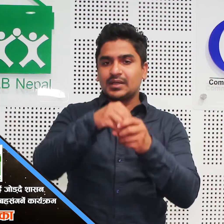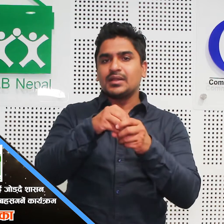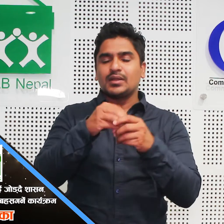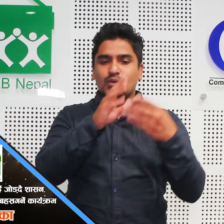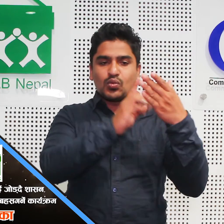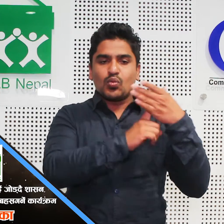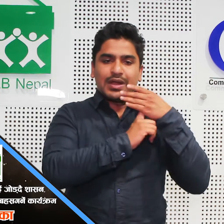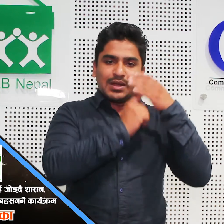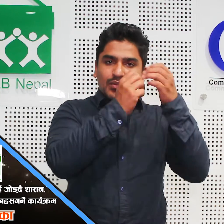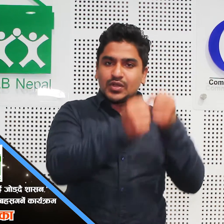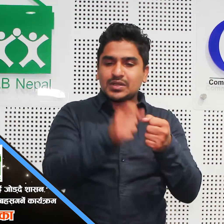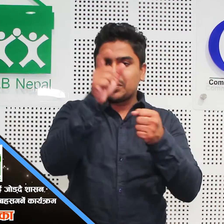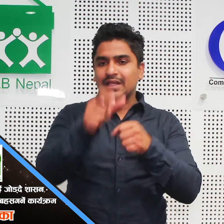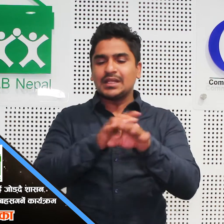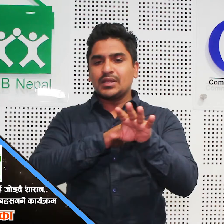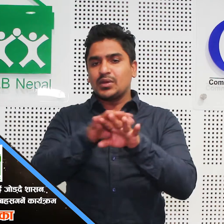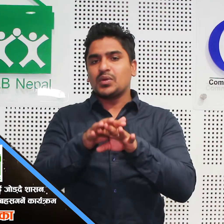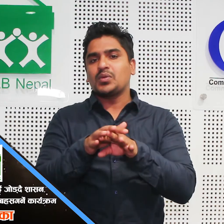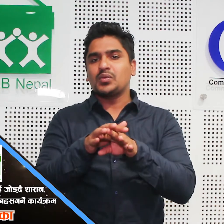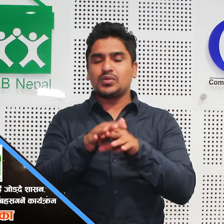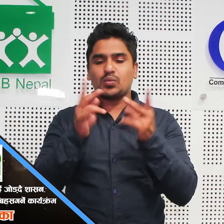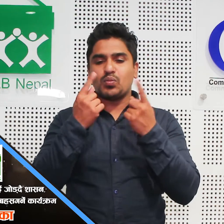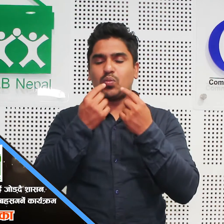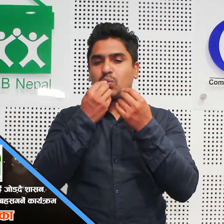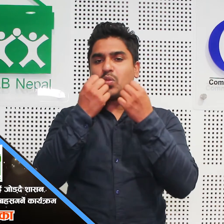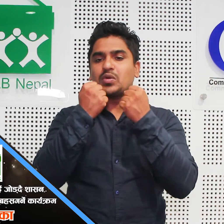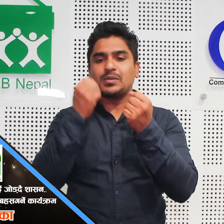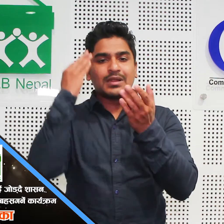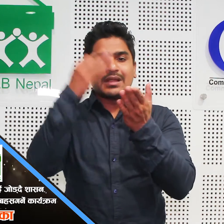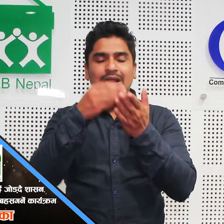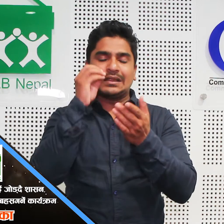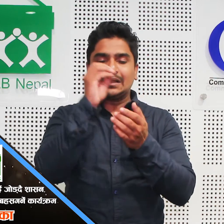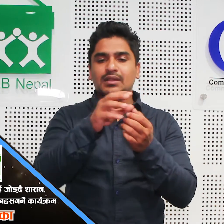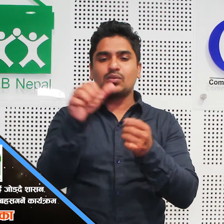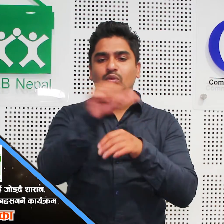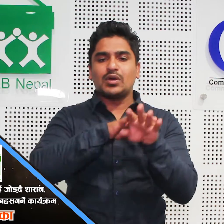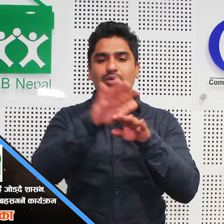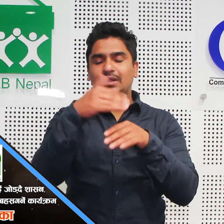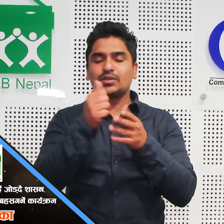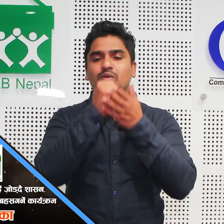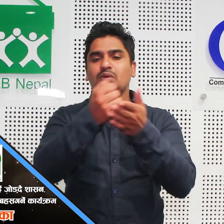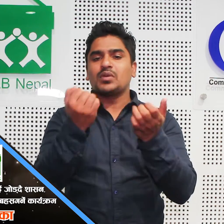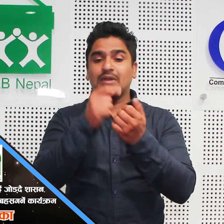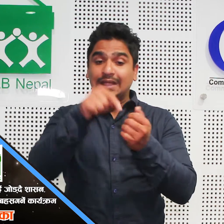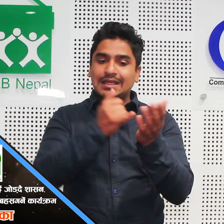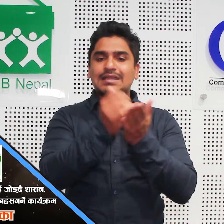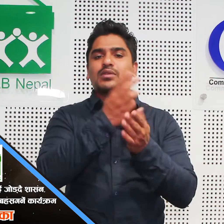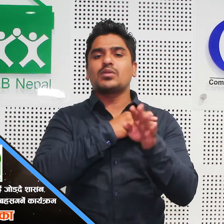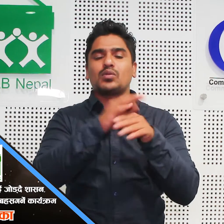क्वारेन्टाइनमा रहनुभएका व्यक्तिहरूको पौष्टिकतामा ध्यान दिँदै उहाँहरूको पौष्टिकता सुधार गर्नको लागि पनि हामीले चाहिँ कृषकहरूकै यहीँकै कृषकहरूको उत्पादनलाई लिएर